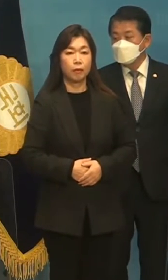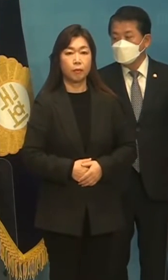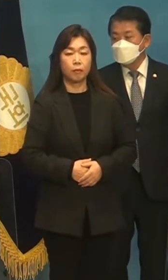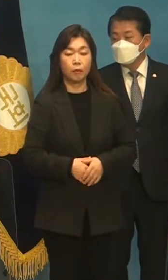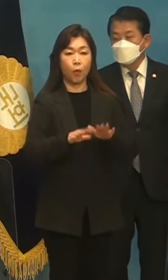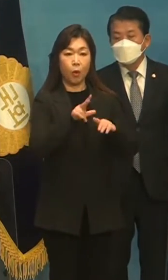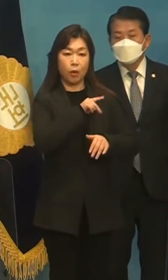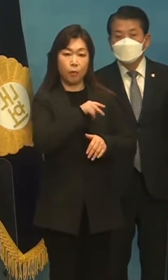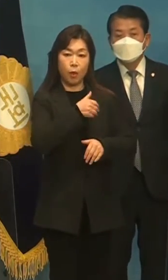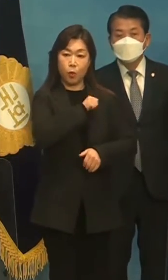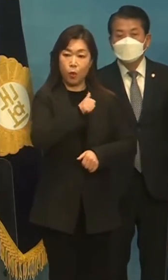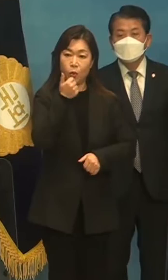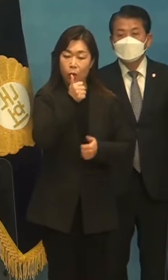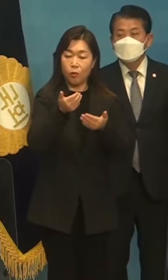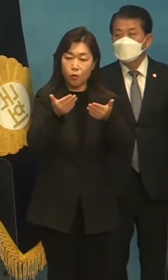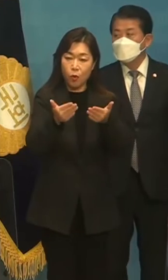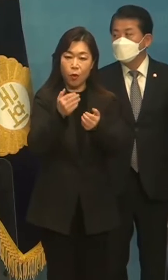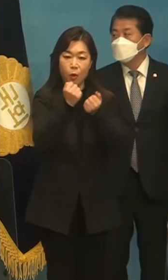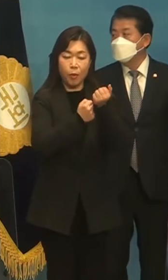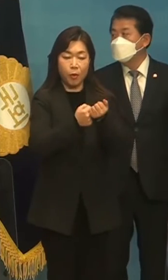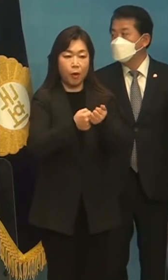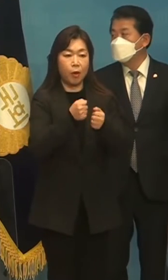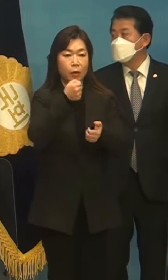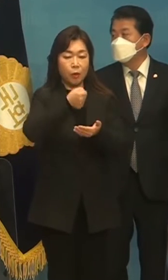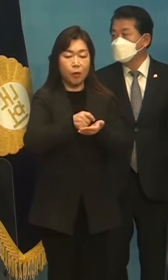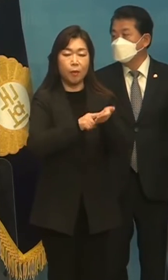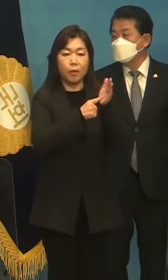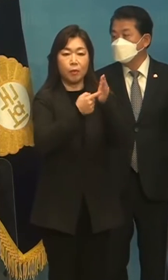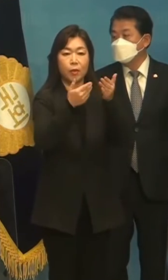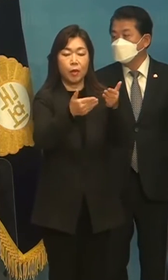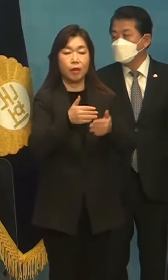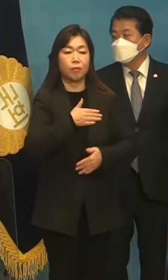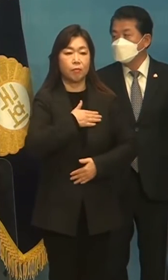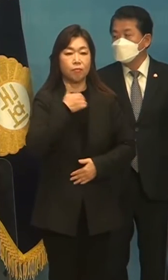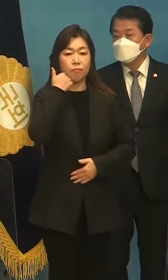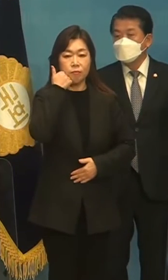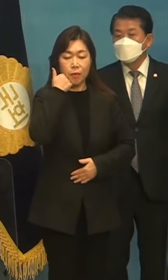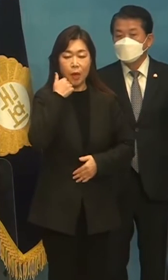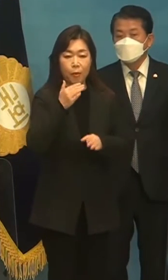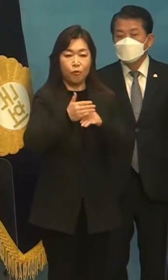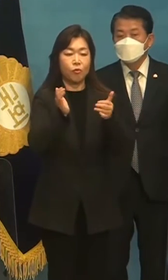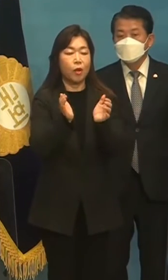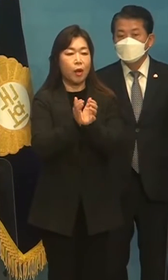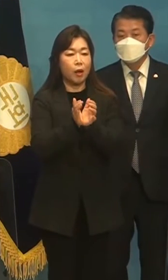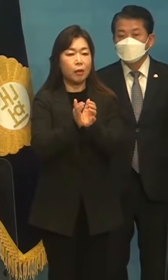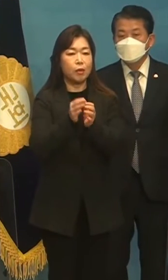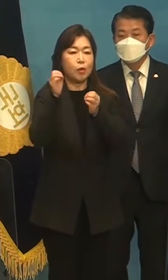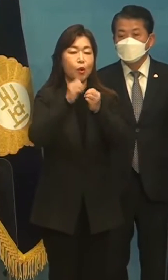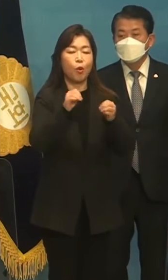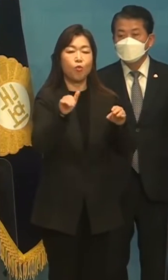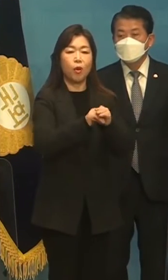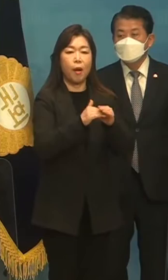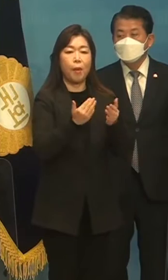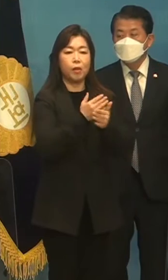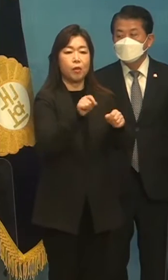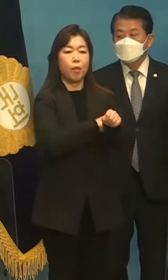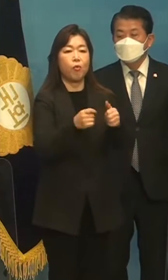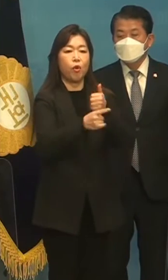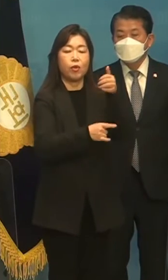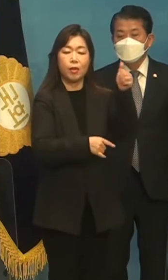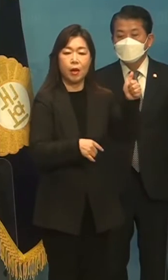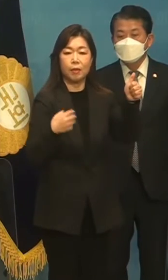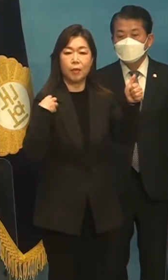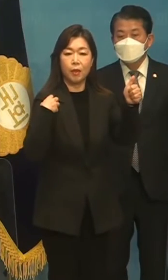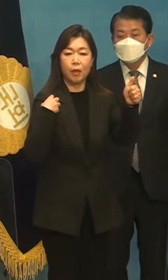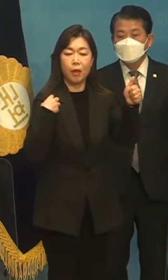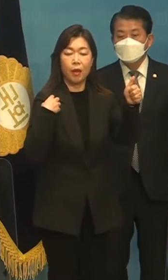예, 오늘 의원님도 소개해드리고 바로 성명서를 채택하도록 하겠습니다. 저는 더불어민주당 전통문화발전특별위원회 위원장을